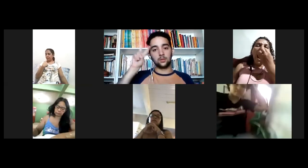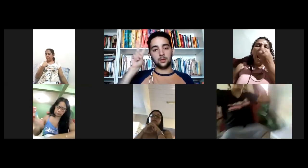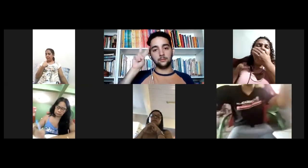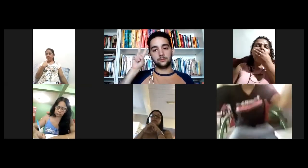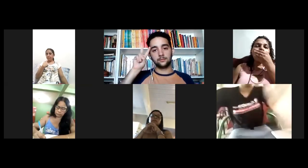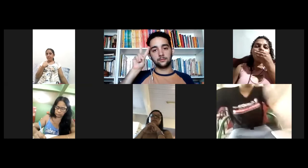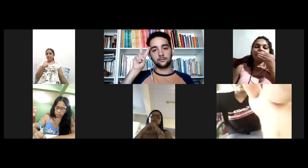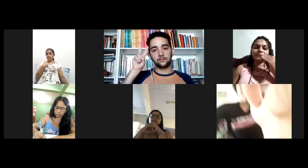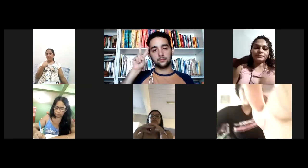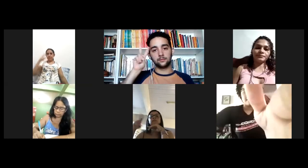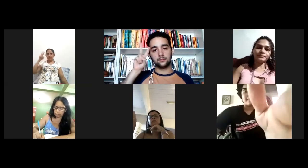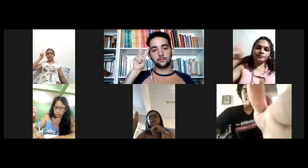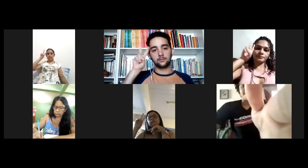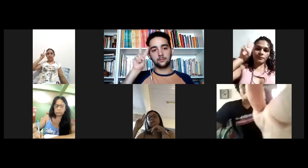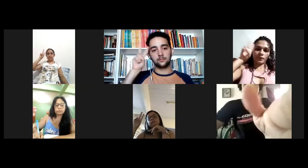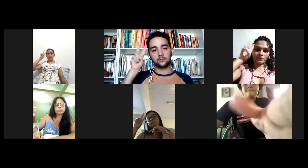Segunda.